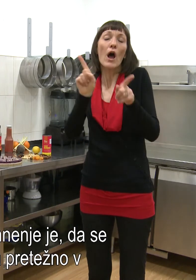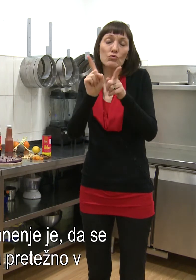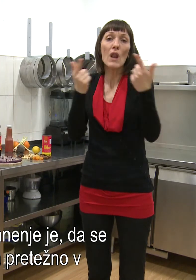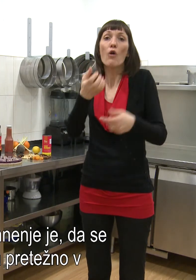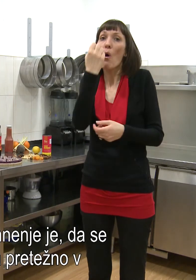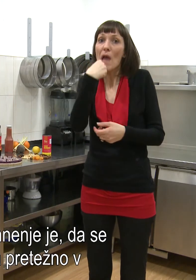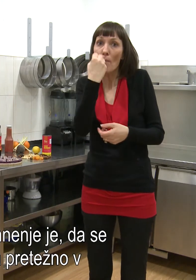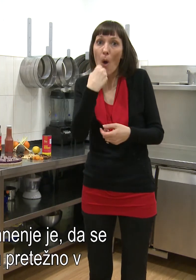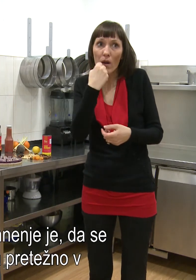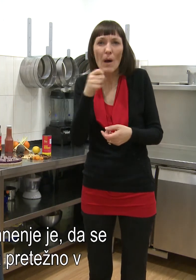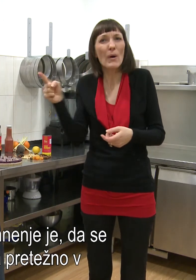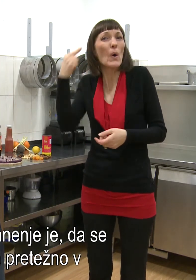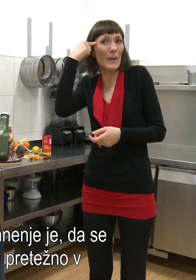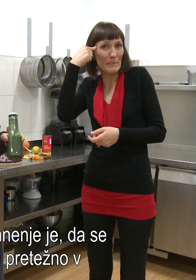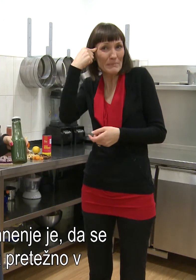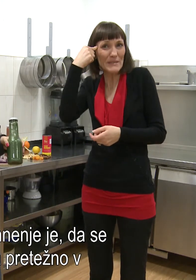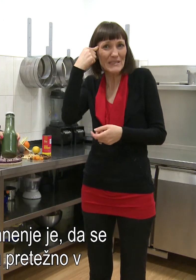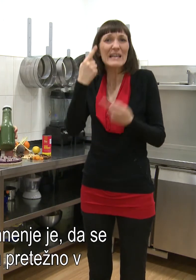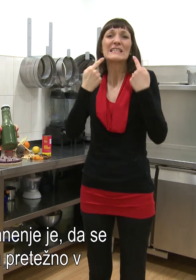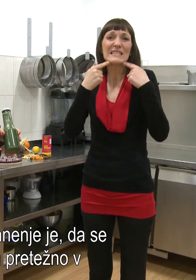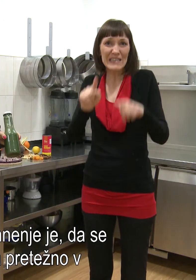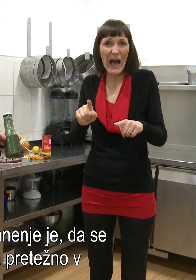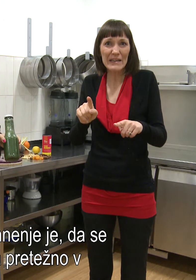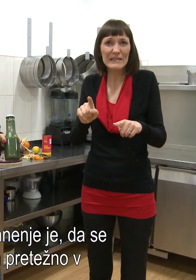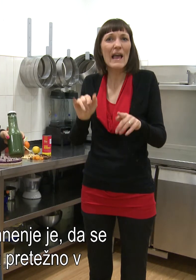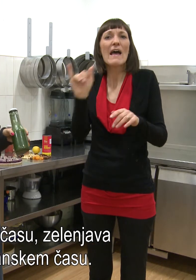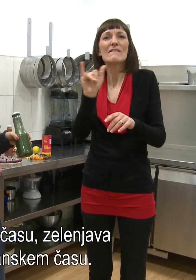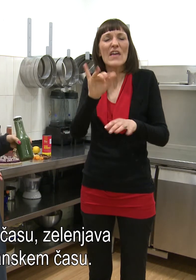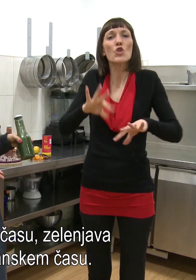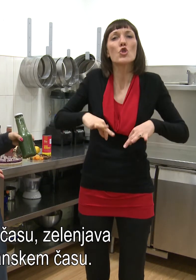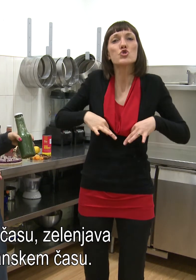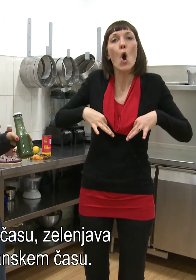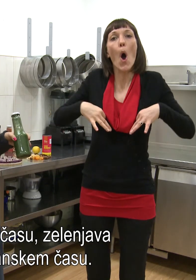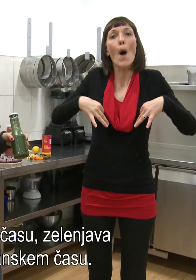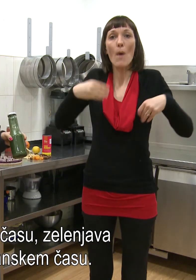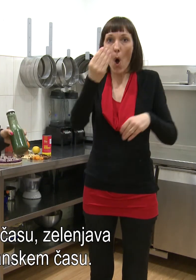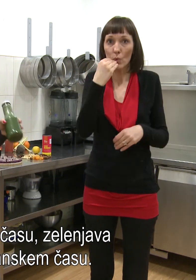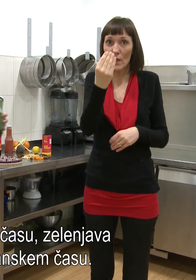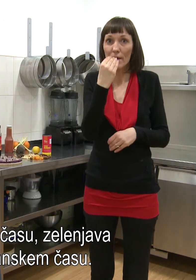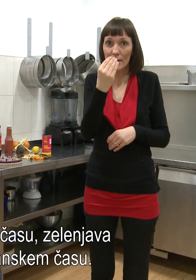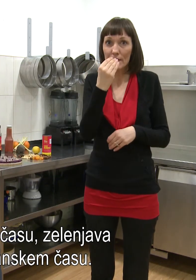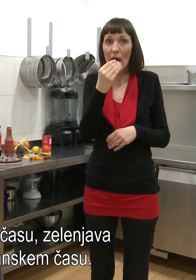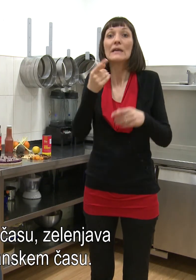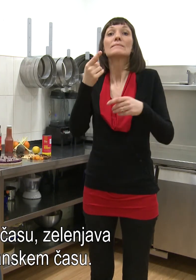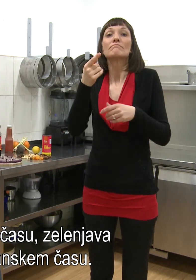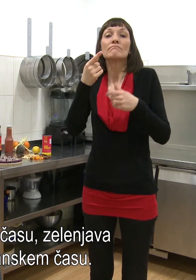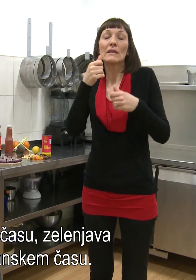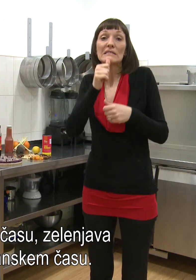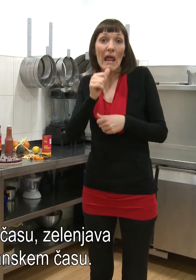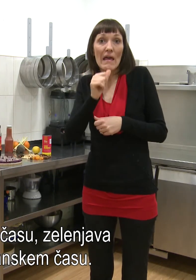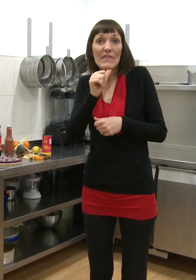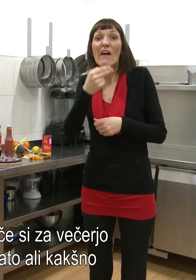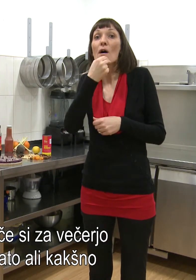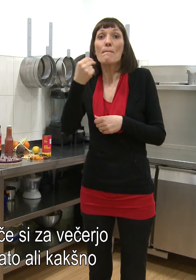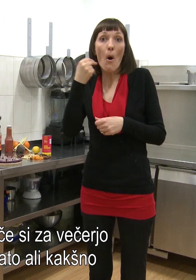osebno mnenje je, da se sadje uživa pretežno v dopoldanskem času, zelenjava pa v